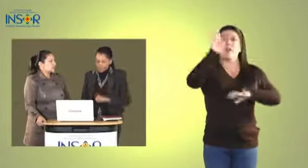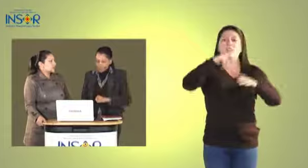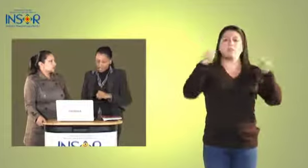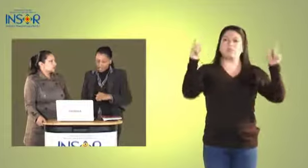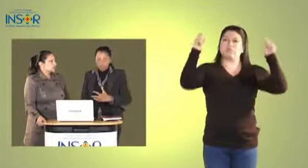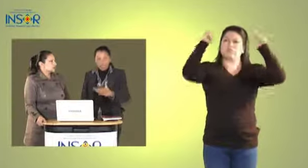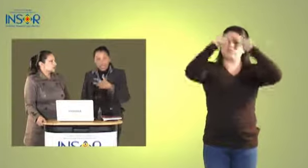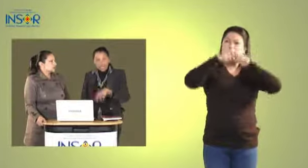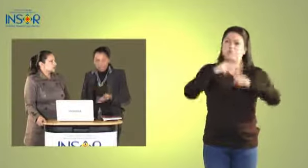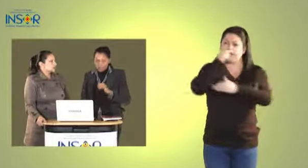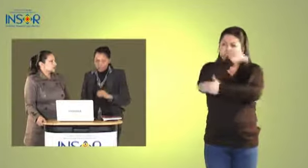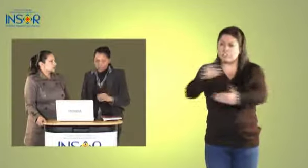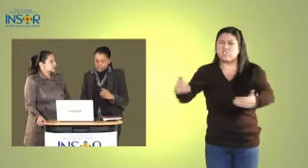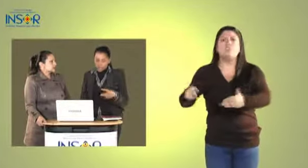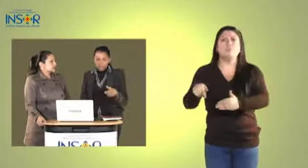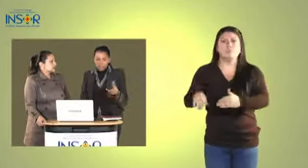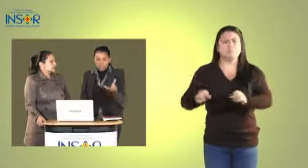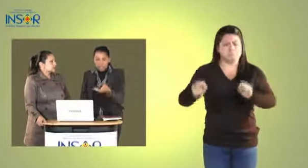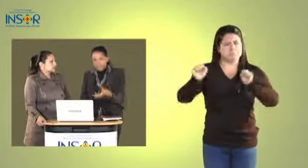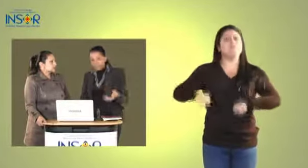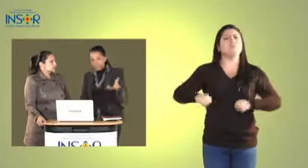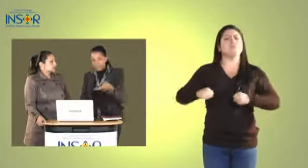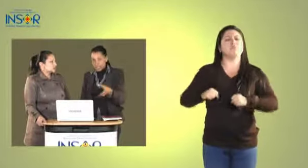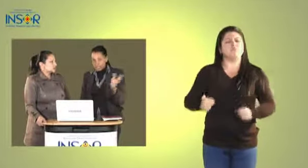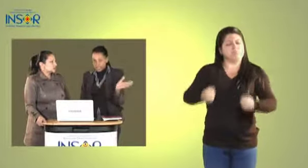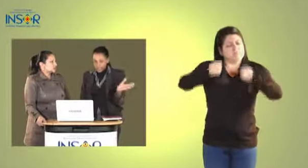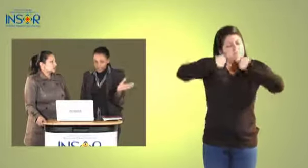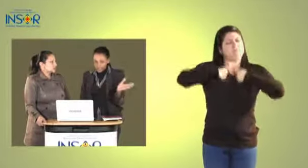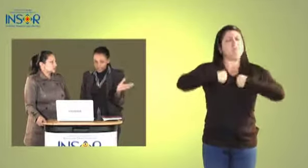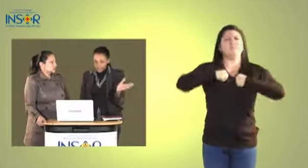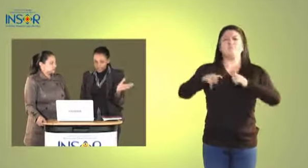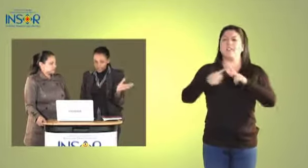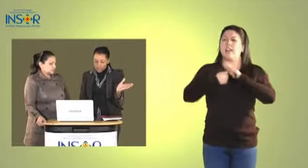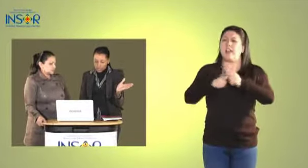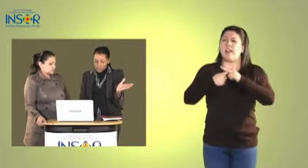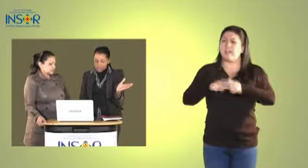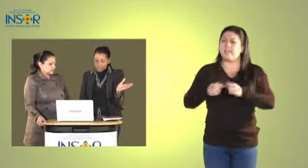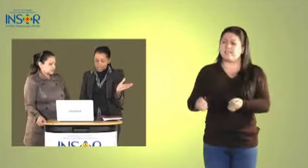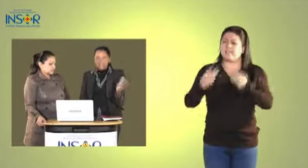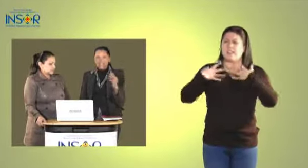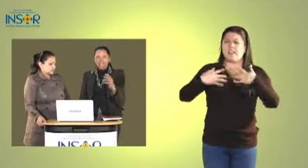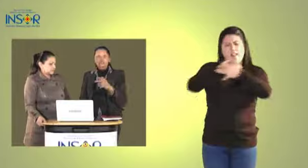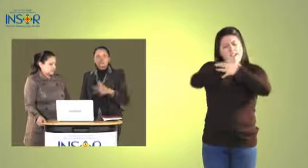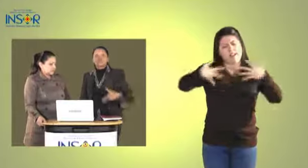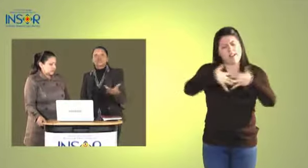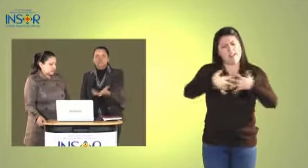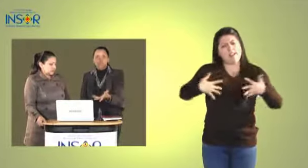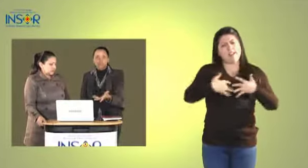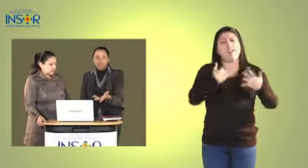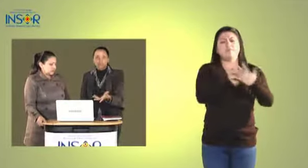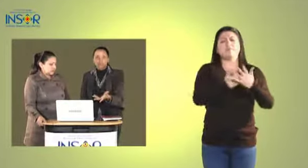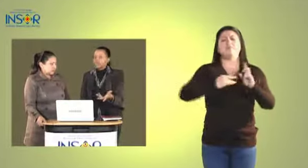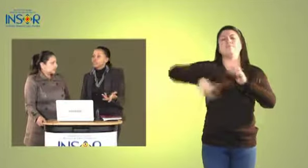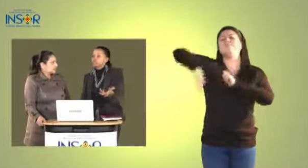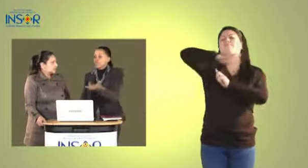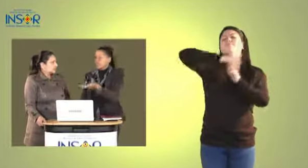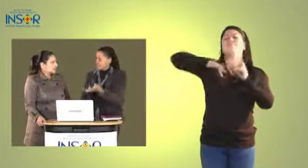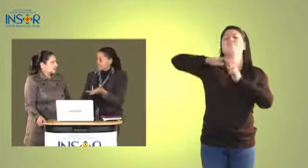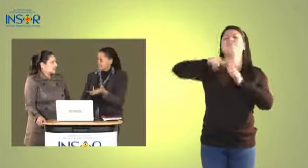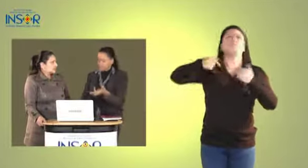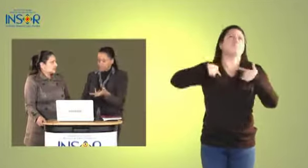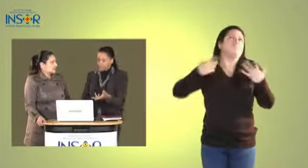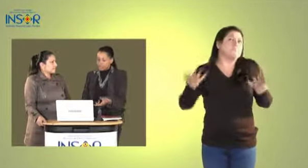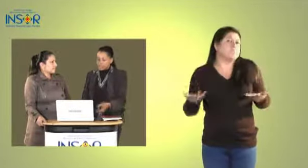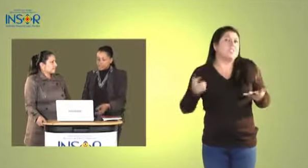niño es capaz de apropiarse de todas esas herramientas que está dando ese texto escrito que está leyendo para conceptualizar su